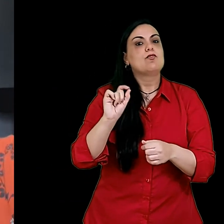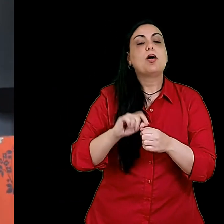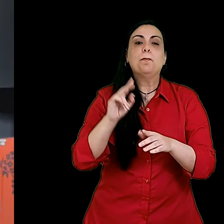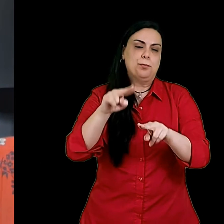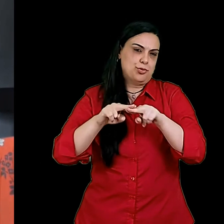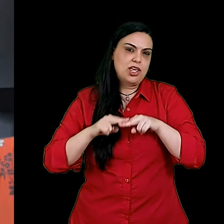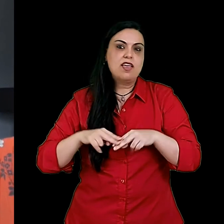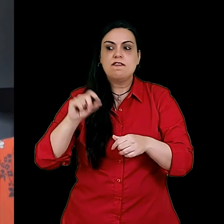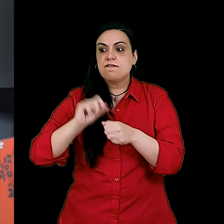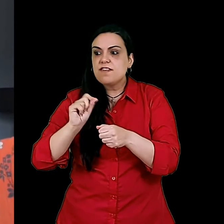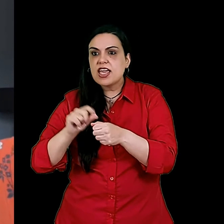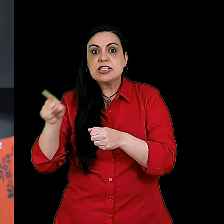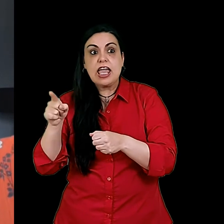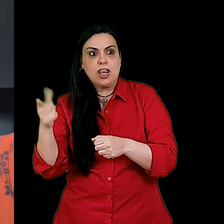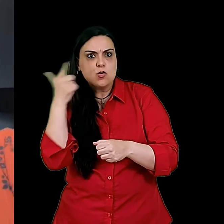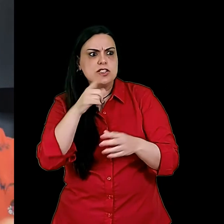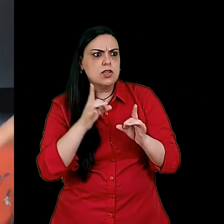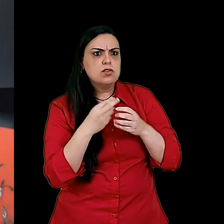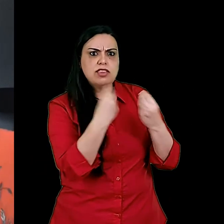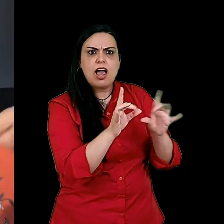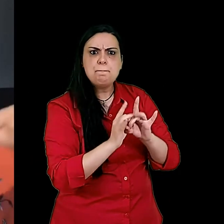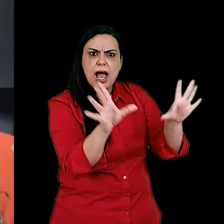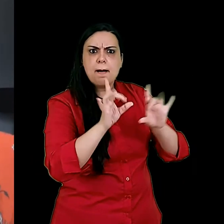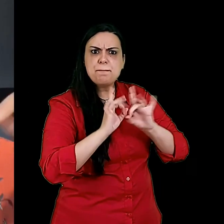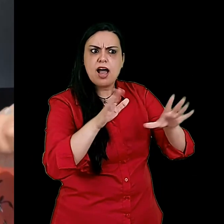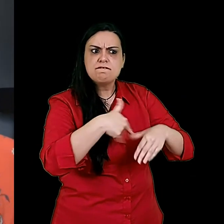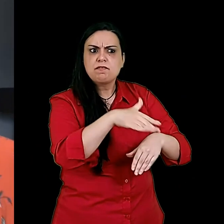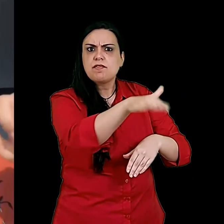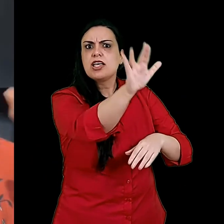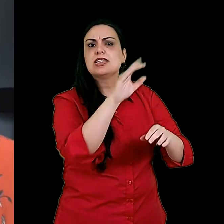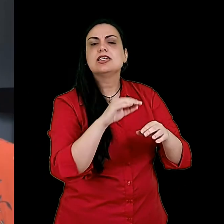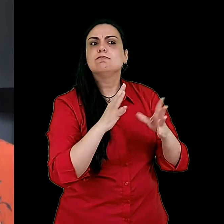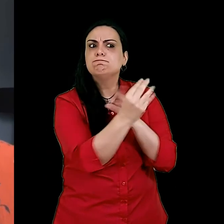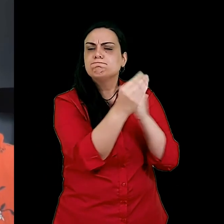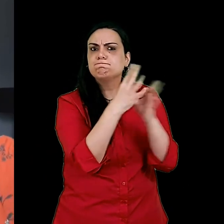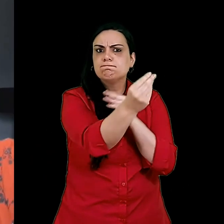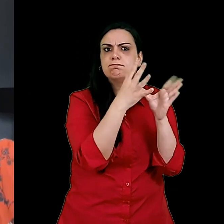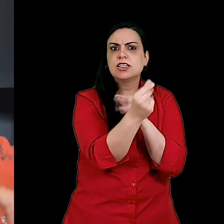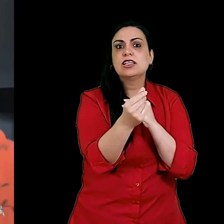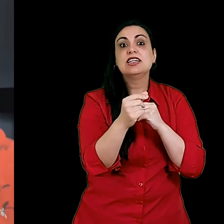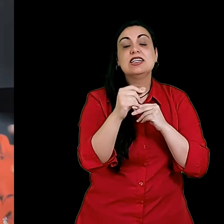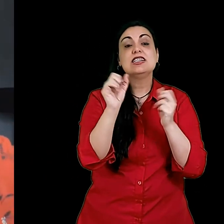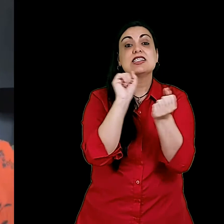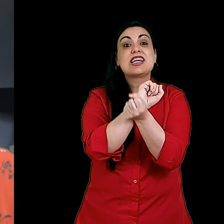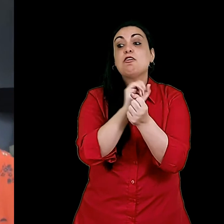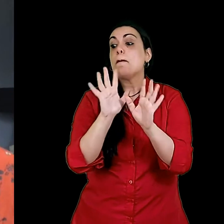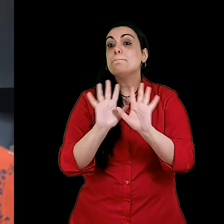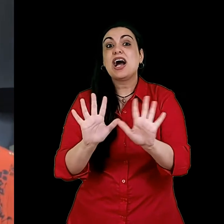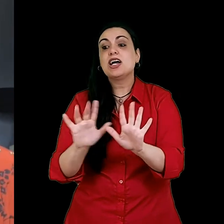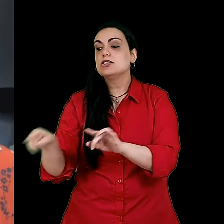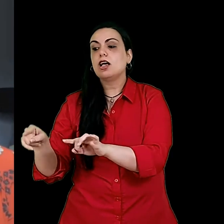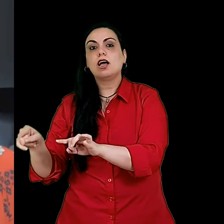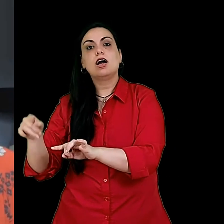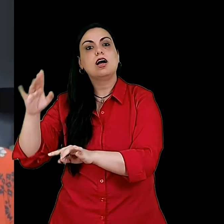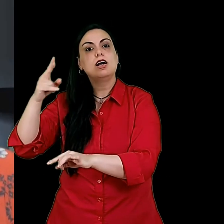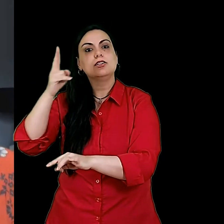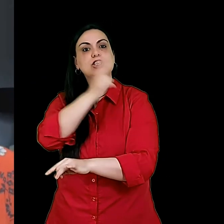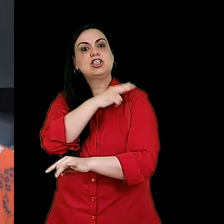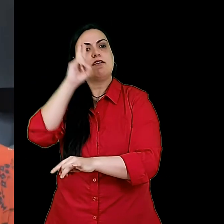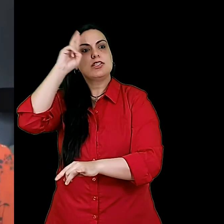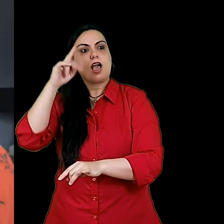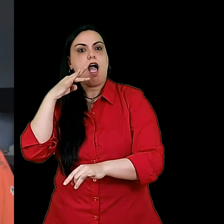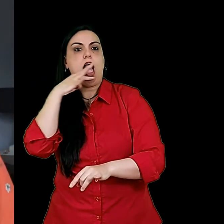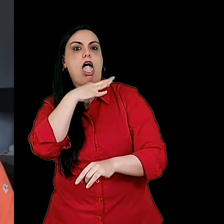rotas haviam desenvolvido. Porque de tanto fazer, ela conseguiu libertar muitos escravos. De tanto fazer, algumas rotas de fuga